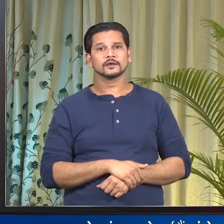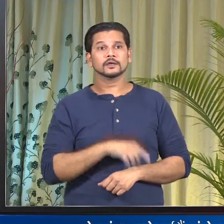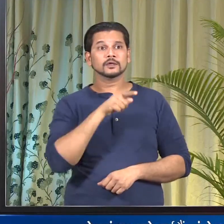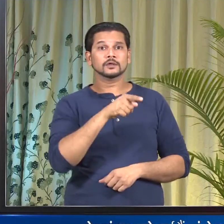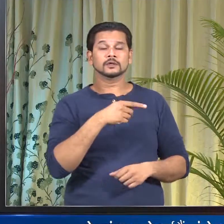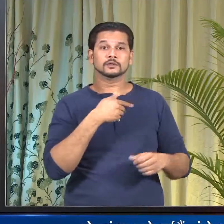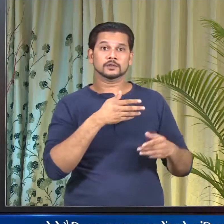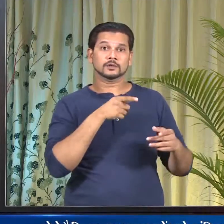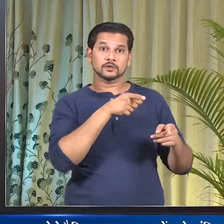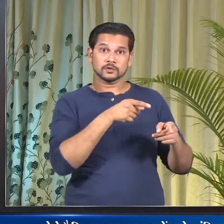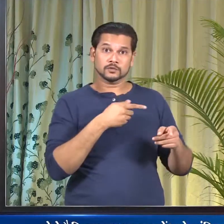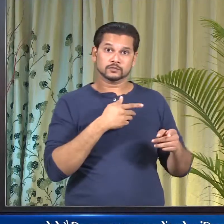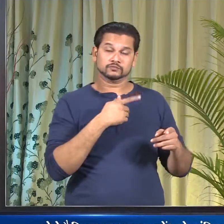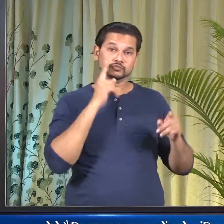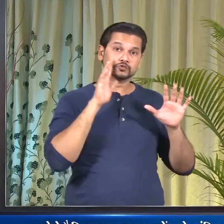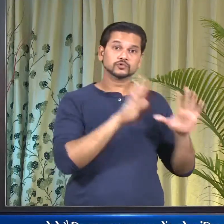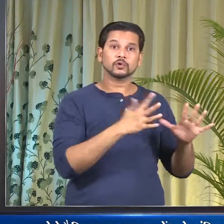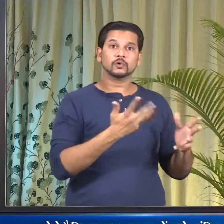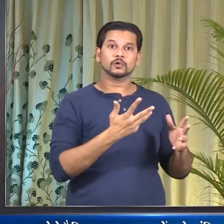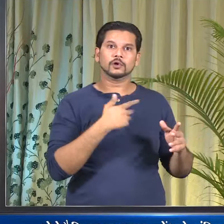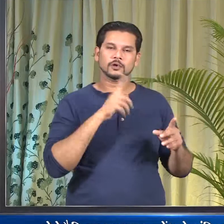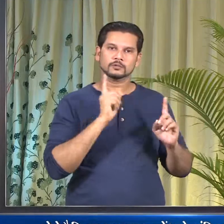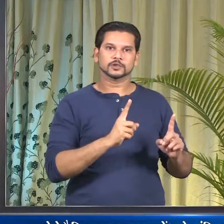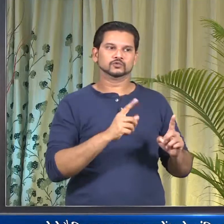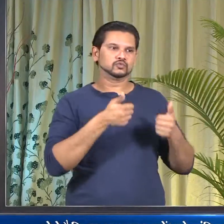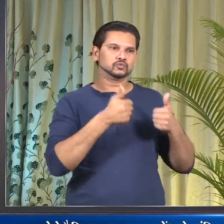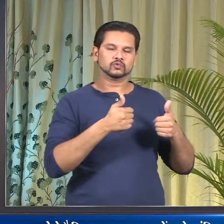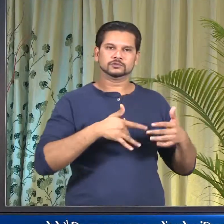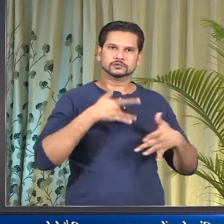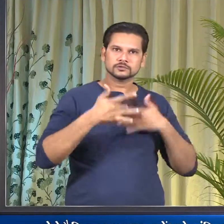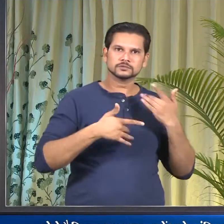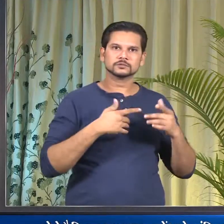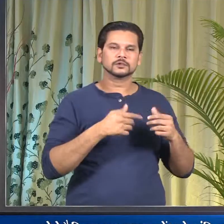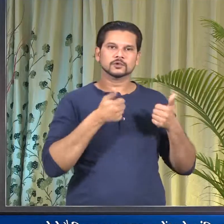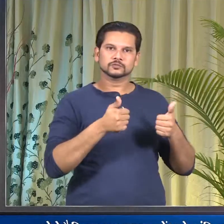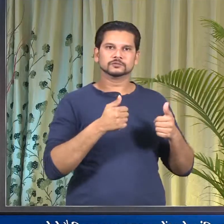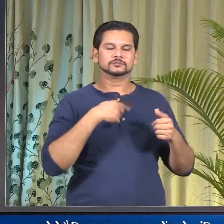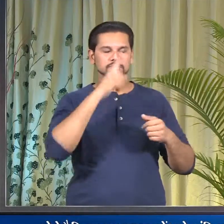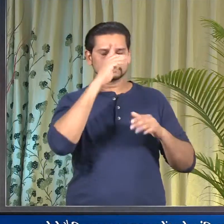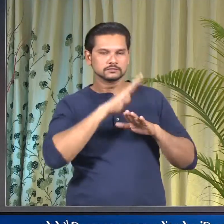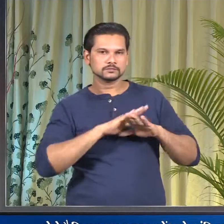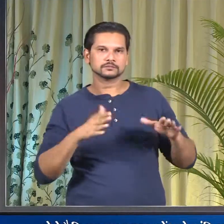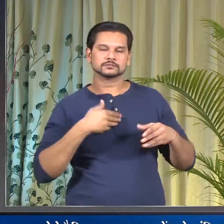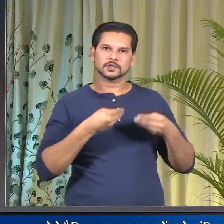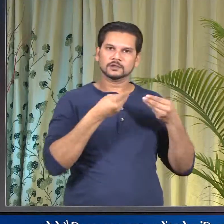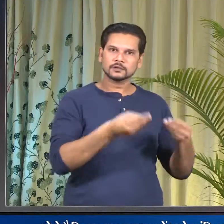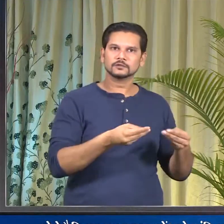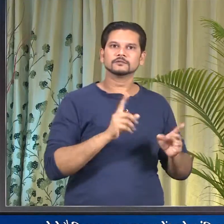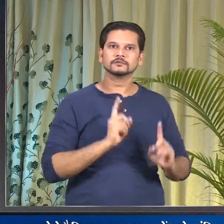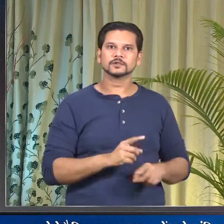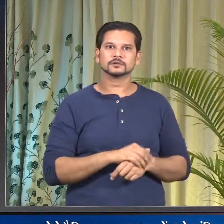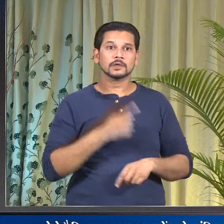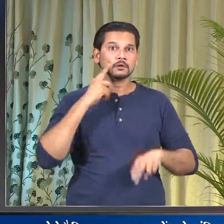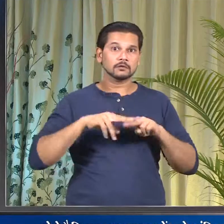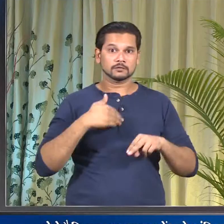हमारा करतव यह है वो ये है कि हम शुब भावना रखें, उसे शांदी का दान दें, क्योंकि यदि हम